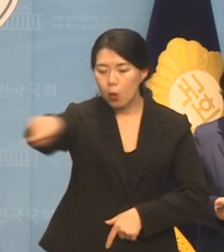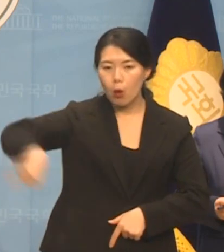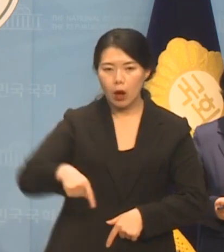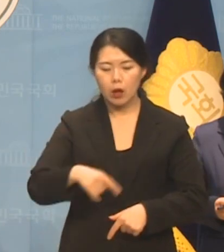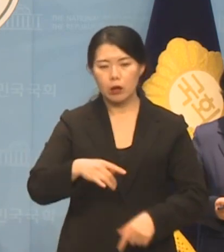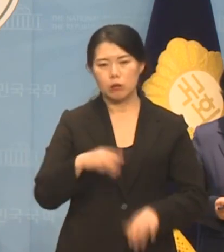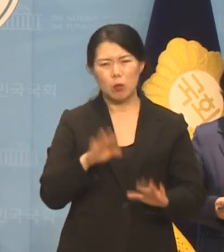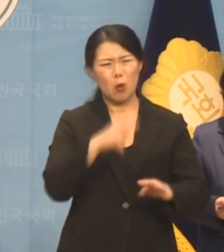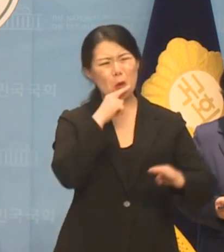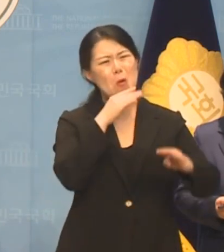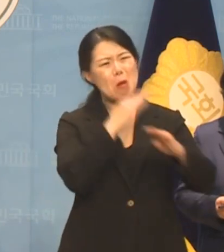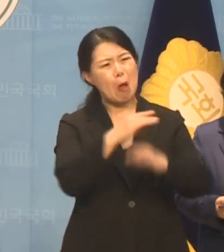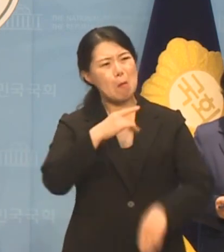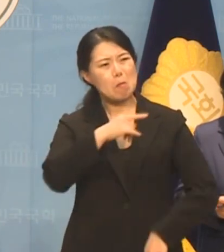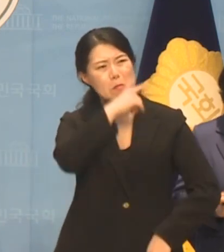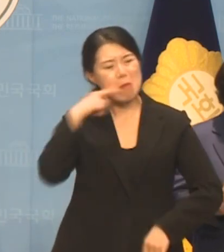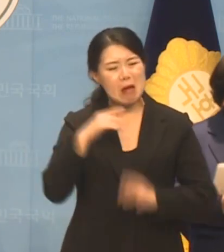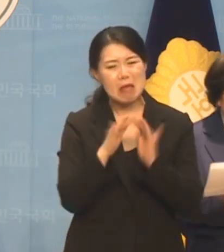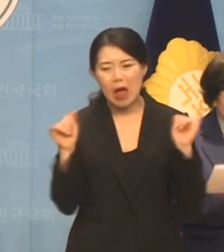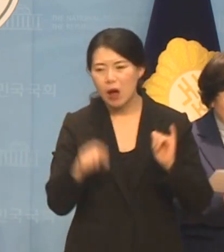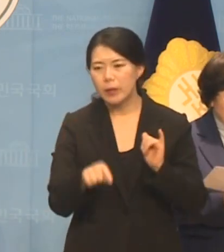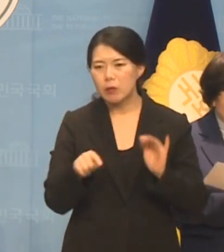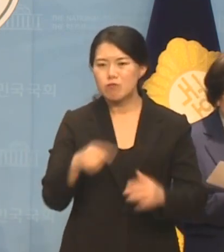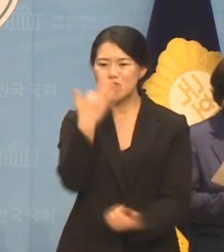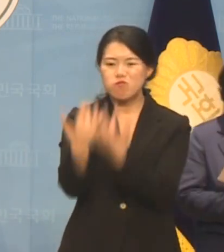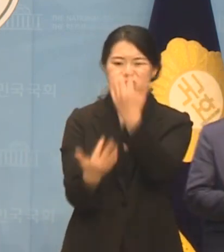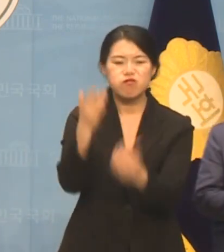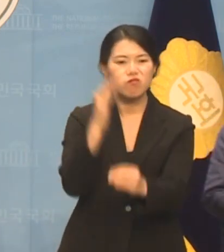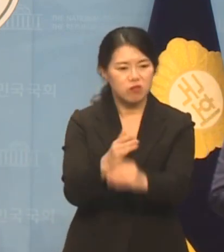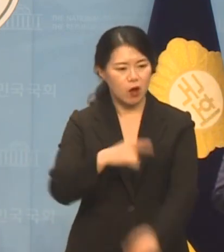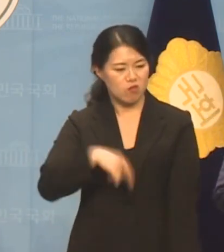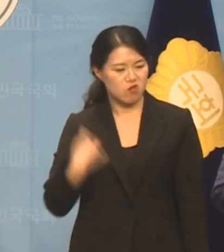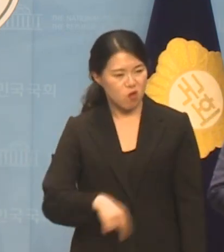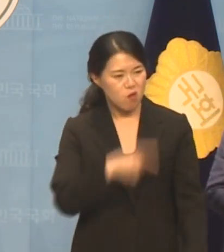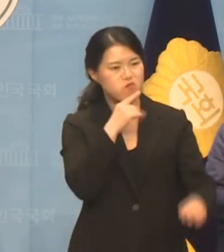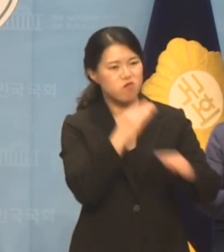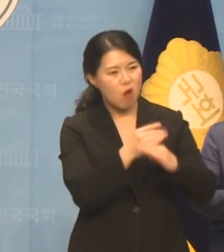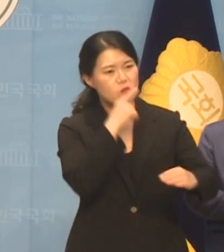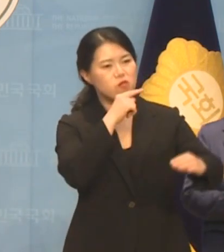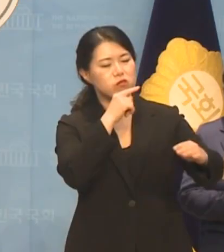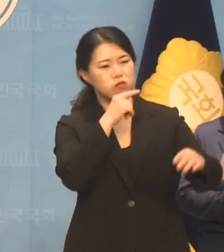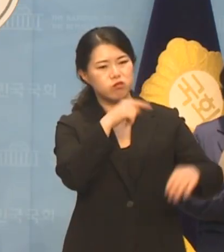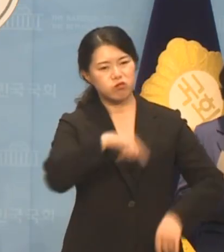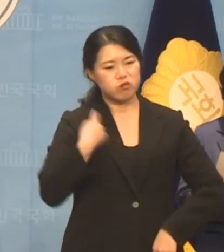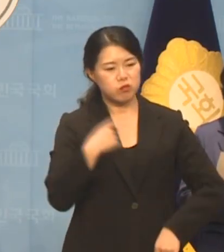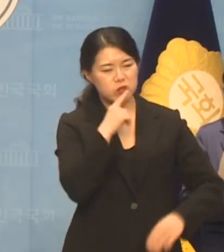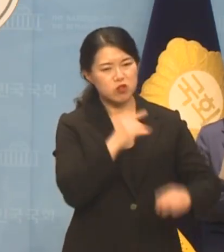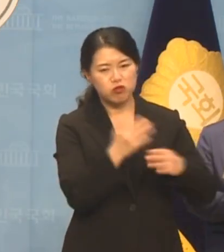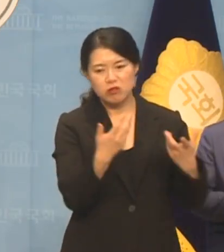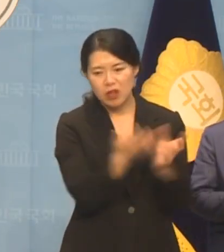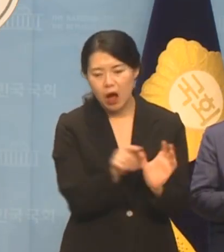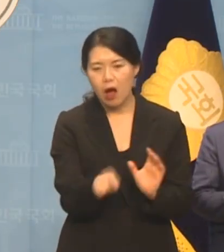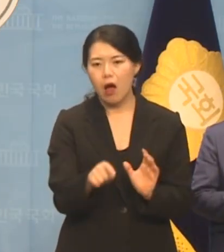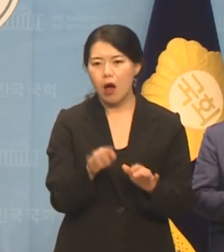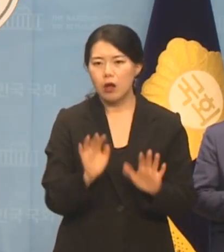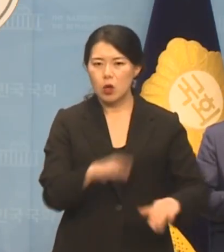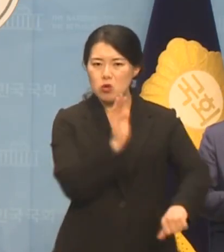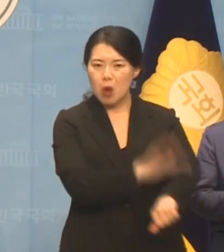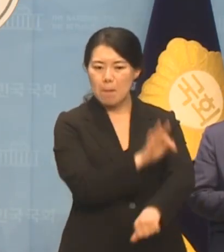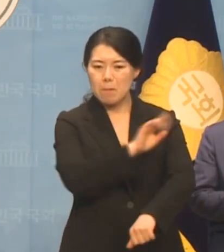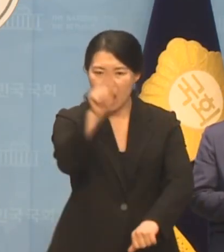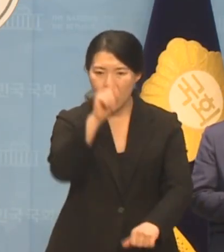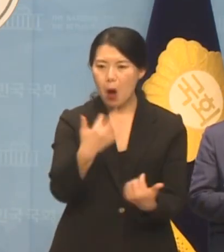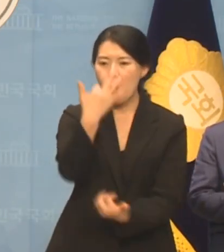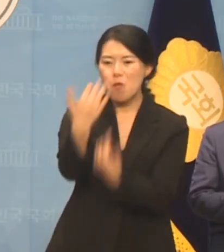공산당 빨갱이들이 불을 지르고 있다. 민주당과 중국, 북한 고정간첩 좌파가 불을 지르고 다닌다는